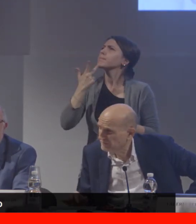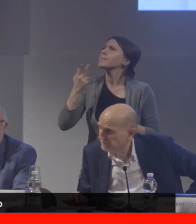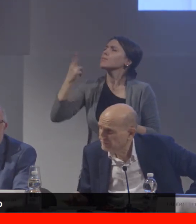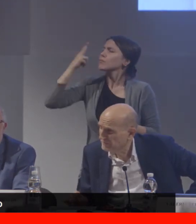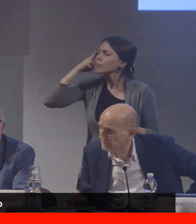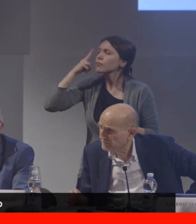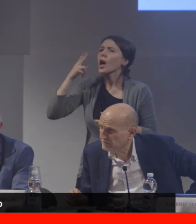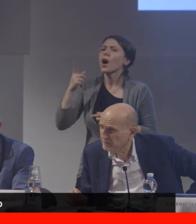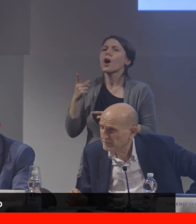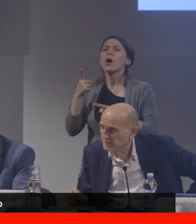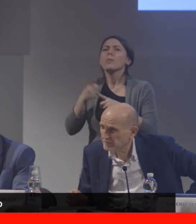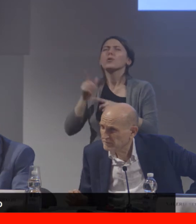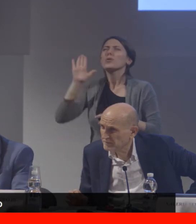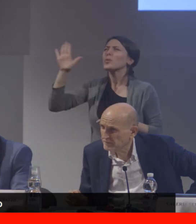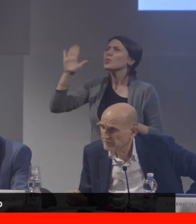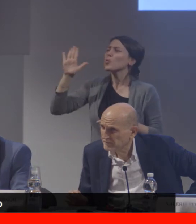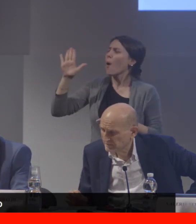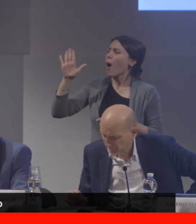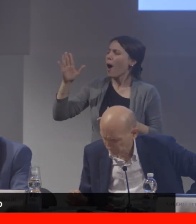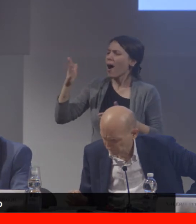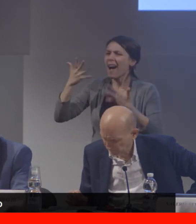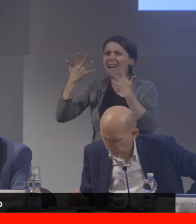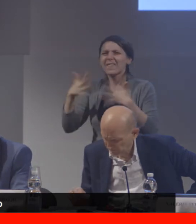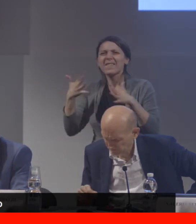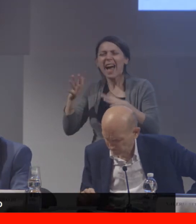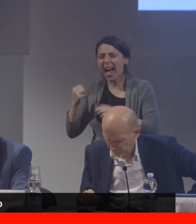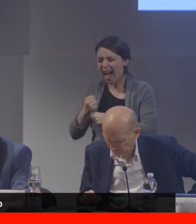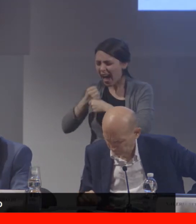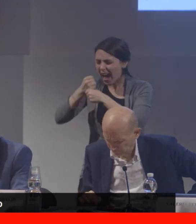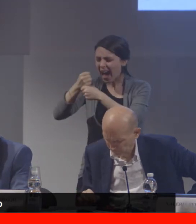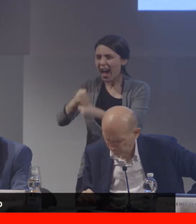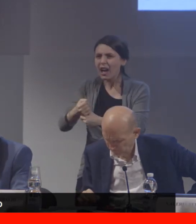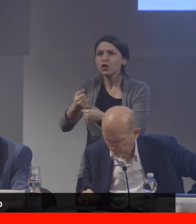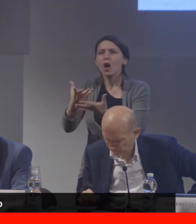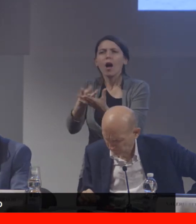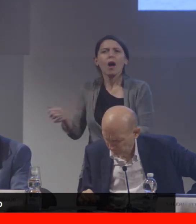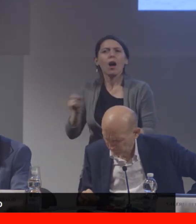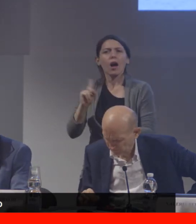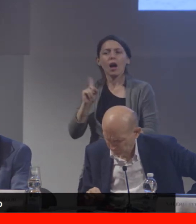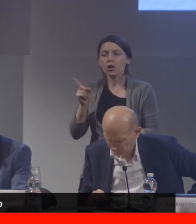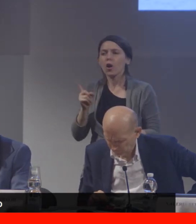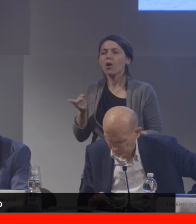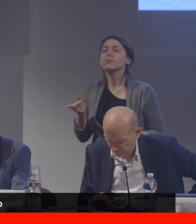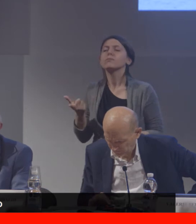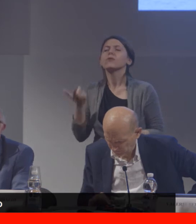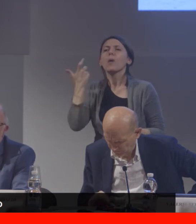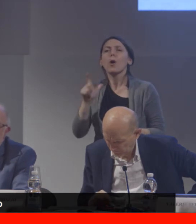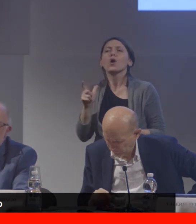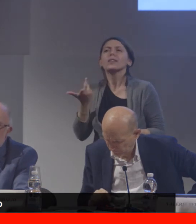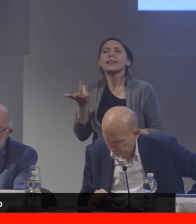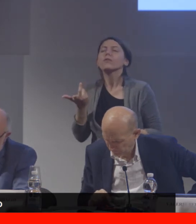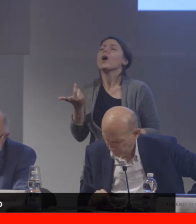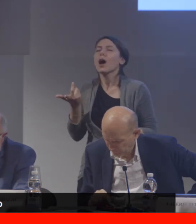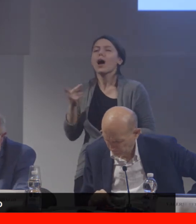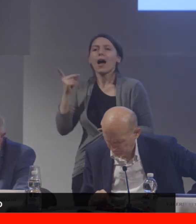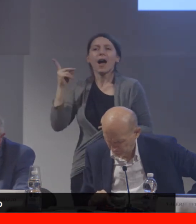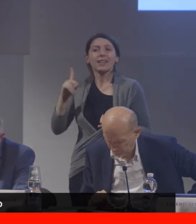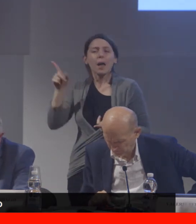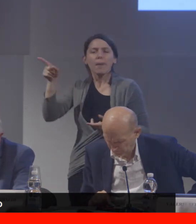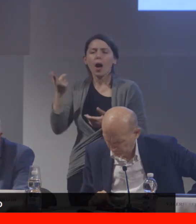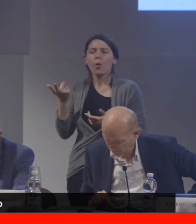questa eredità non si disperda, ce lo spiega in qualche modo De Mauro stesso, e qui